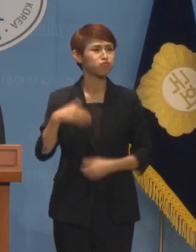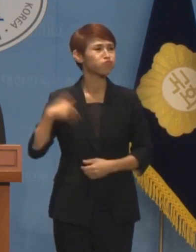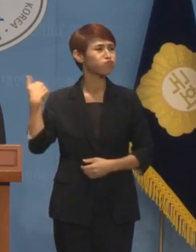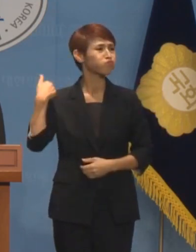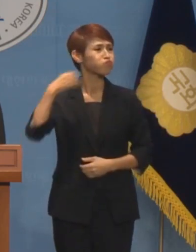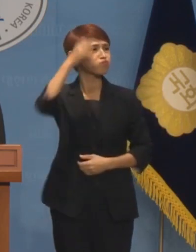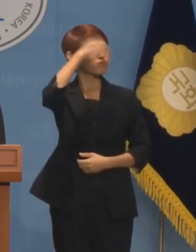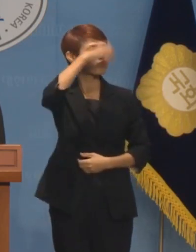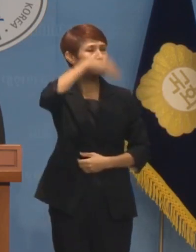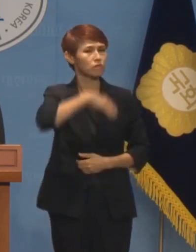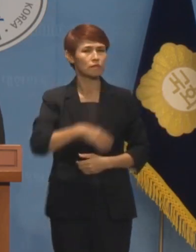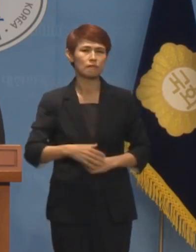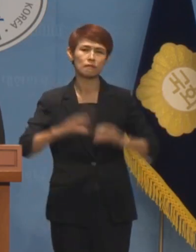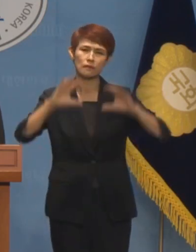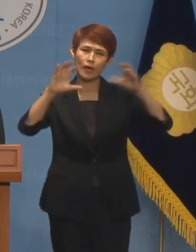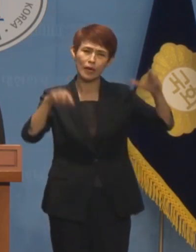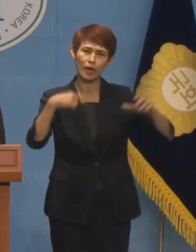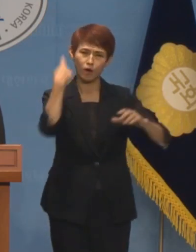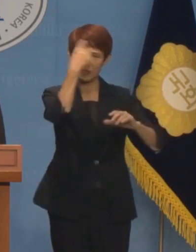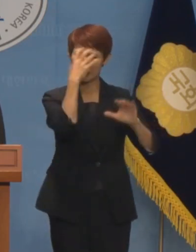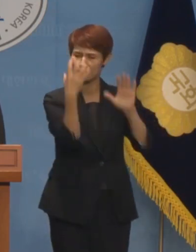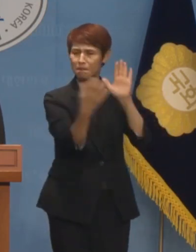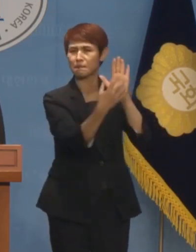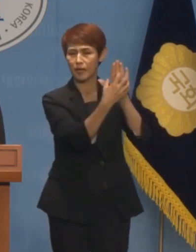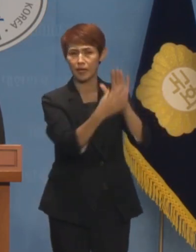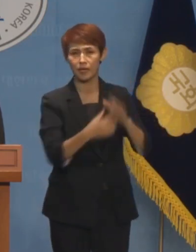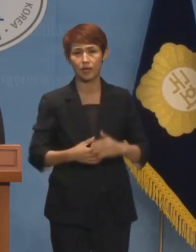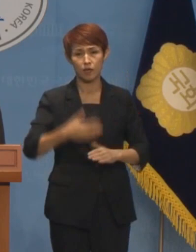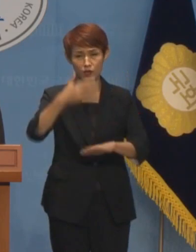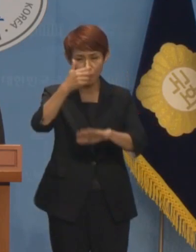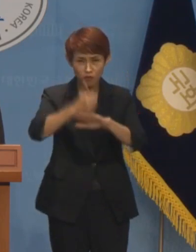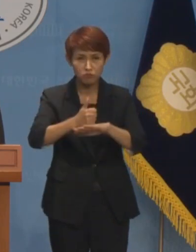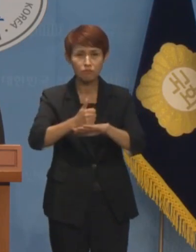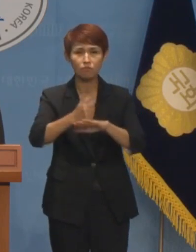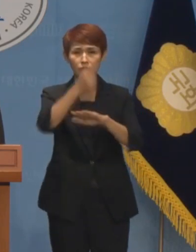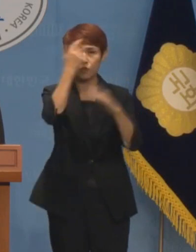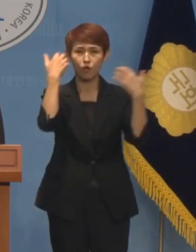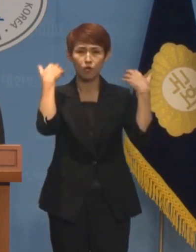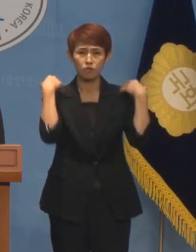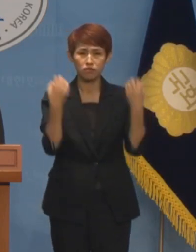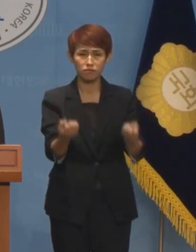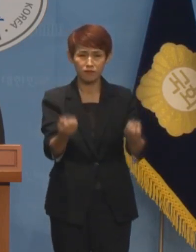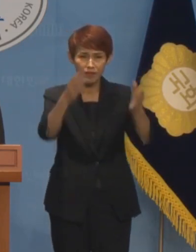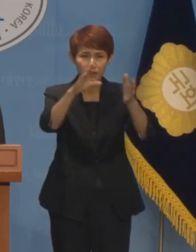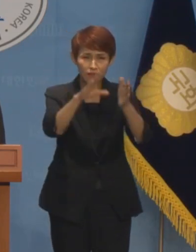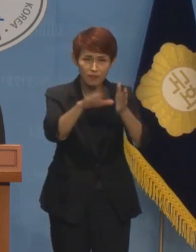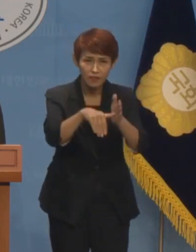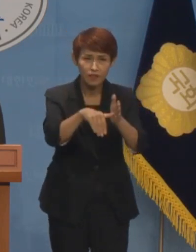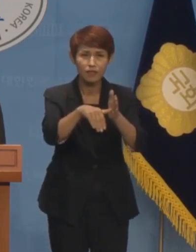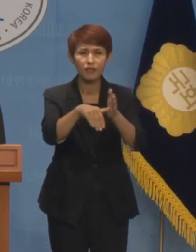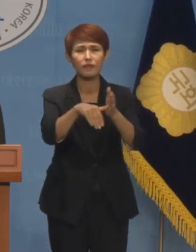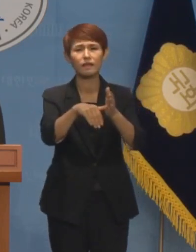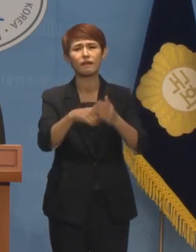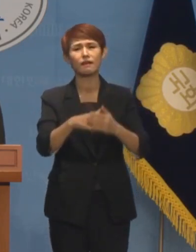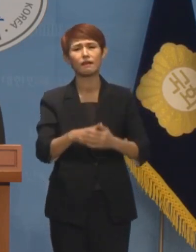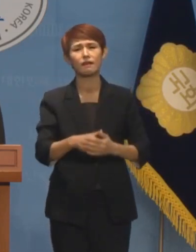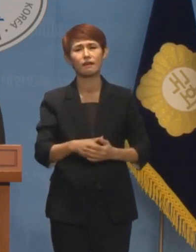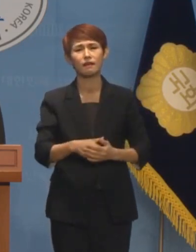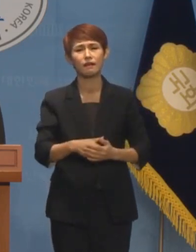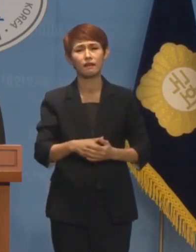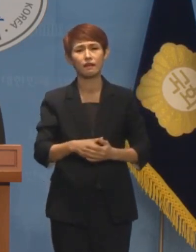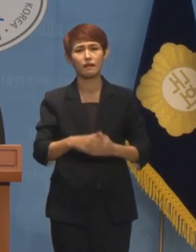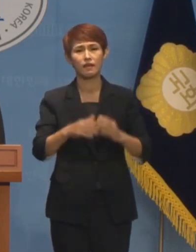일관하여 국가망신시키더니 결국 정부 부처가 주최하는 국제 행사마저 떨어지는